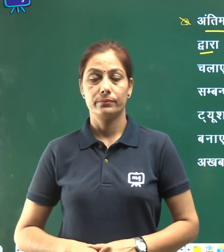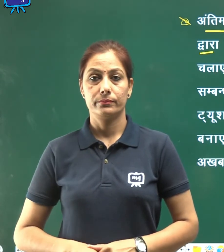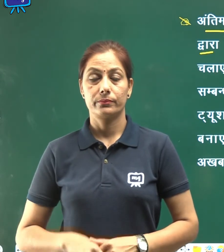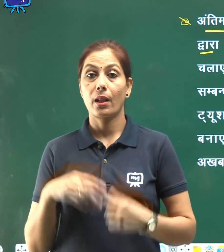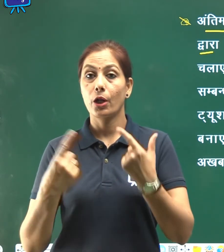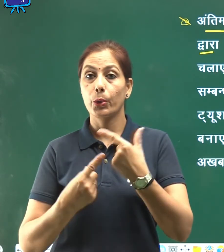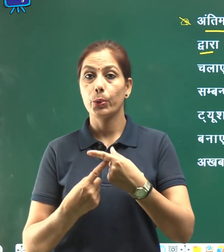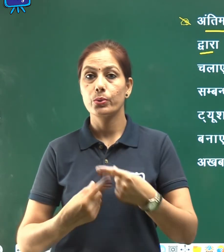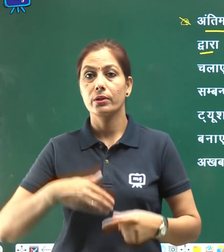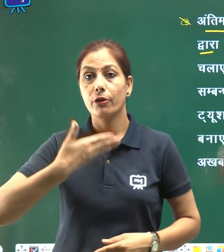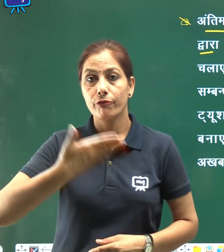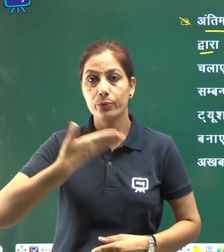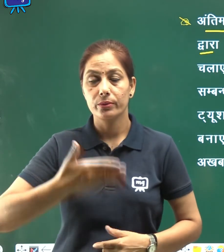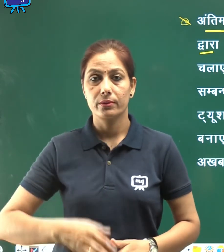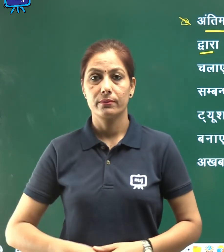ट्यूशन के विरुद्ध